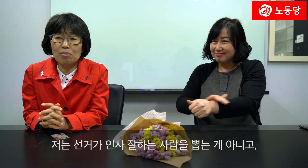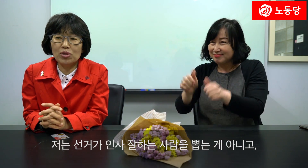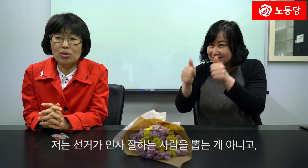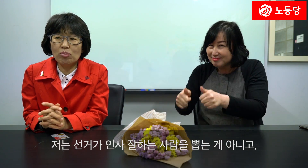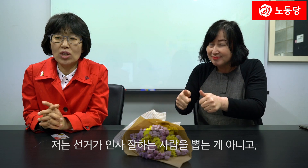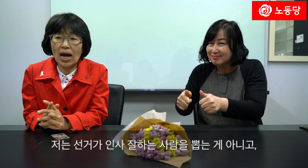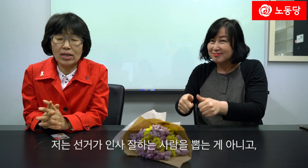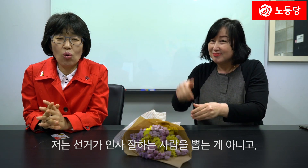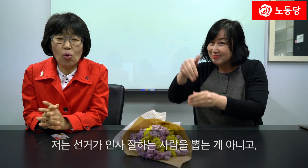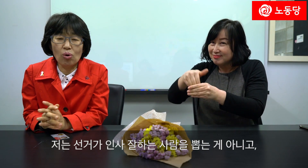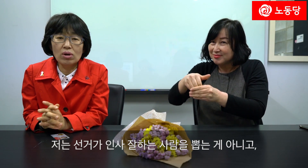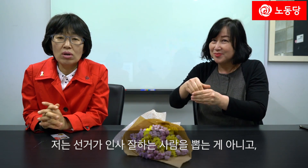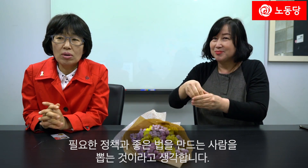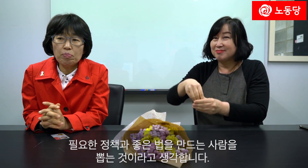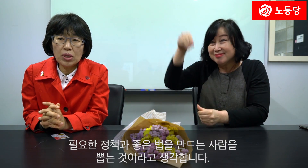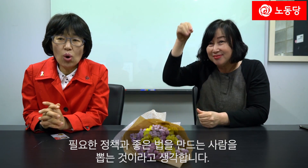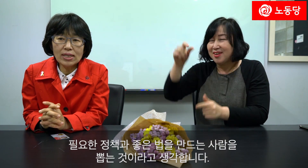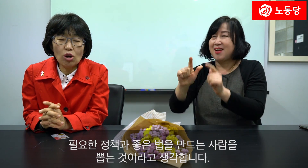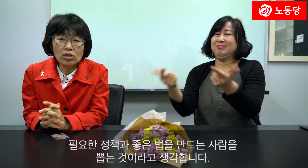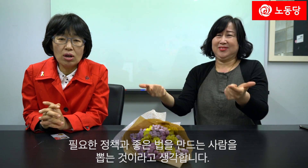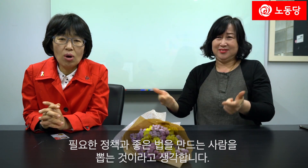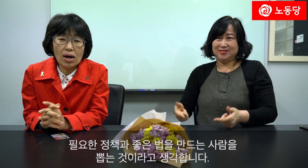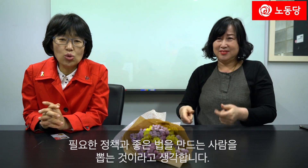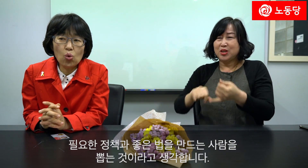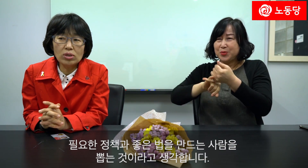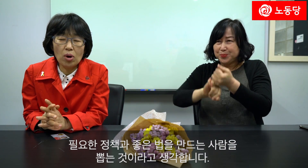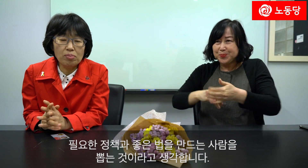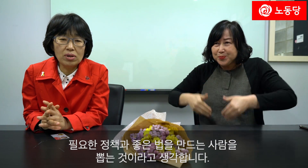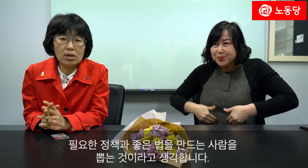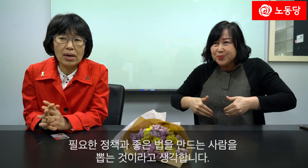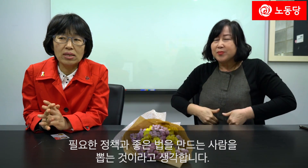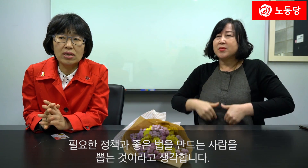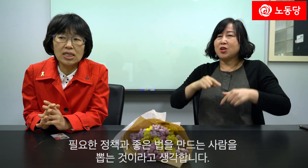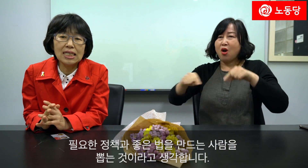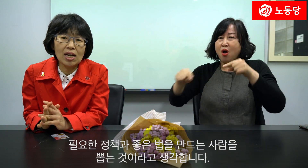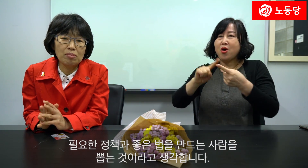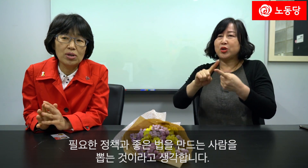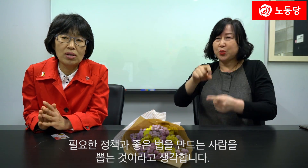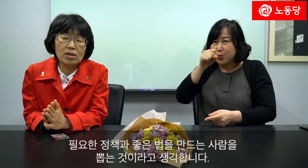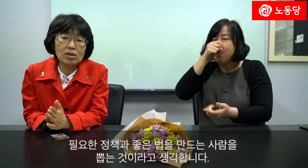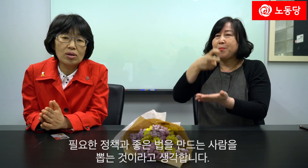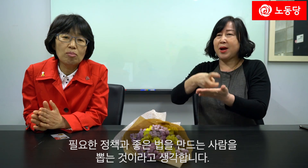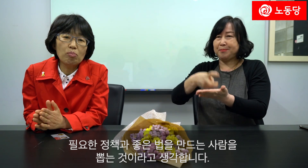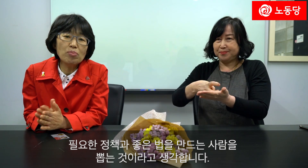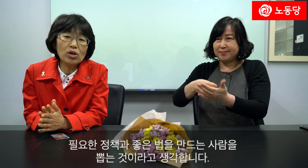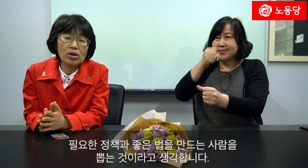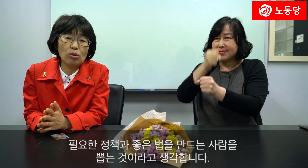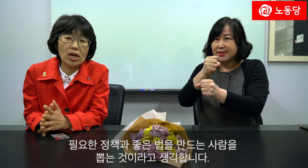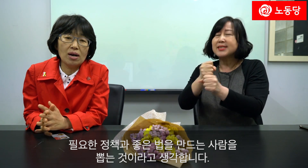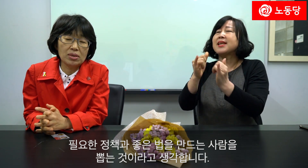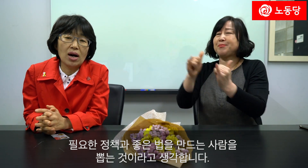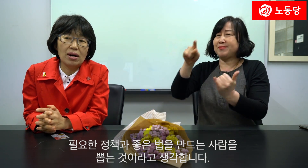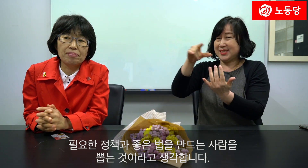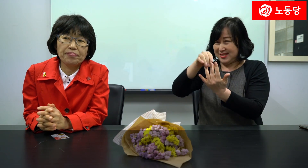인사자라는 사람을 뽑는 게 아니고 필요한 정책과 좋은 법을 만드는 사람을 뽑는